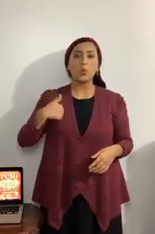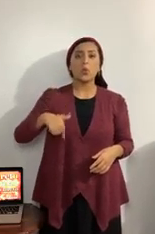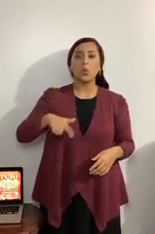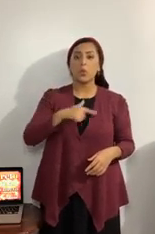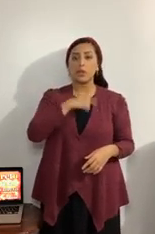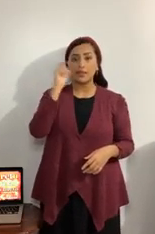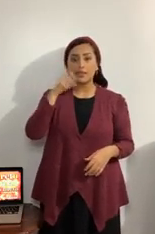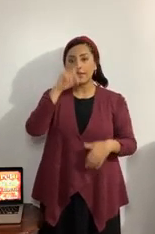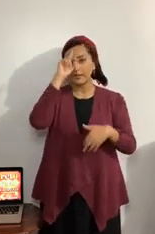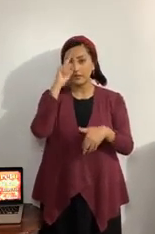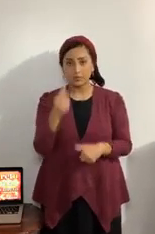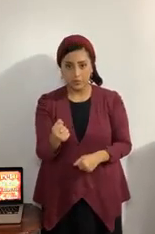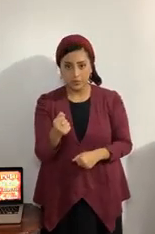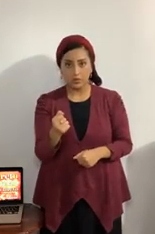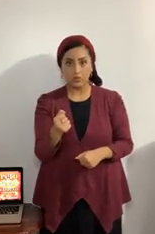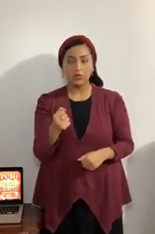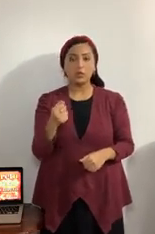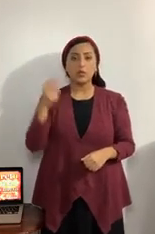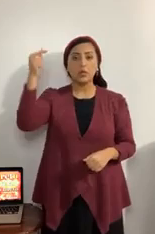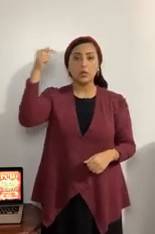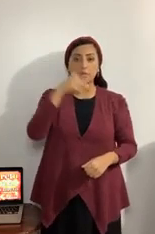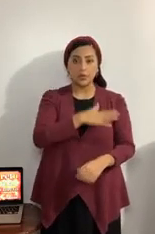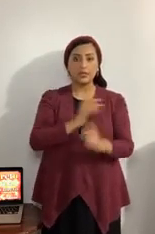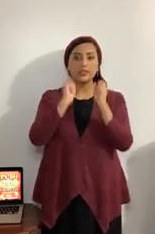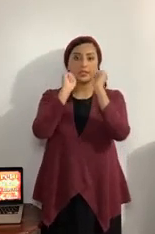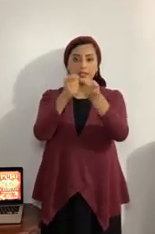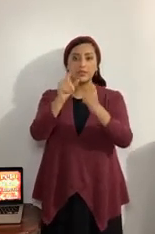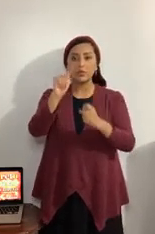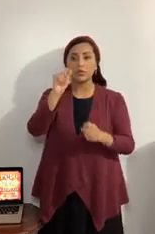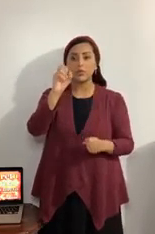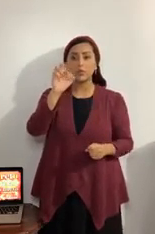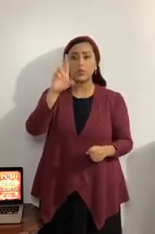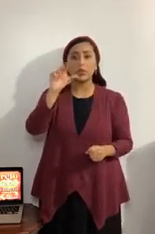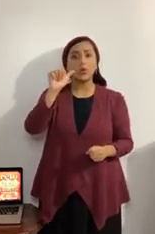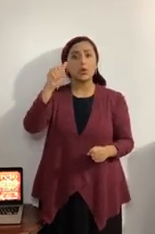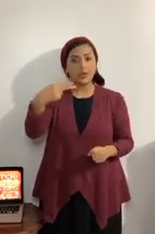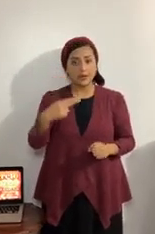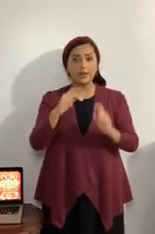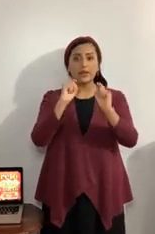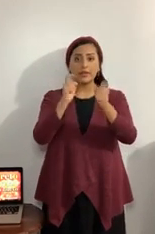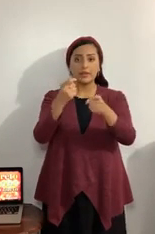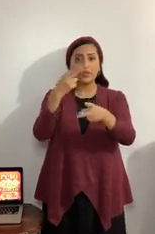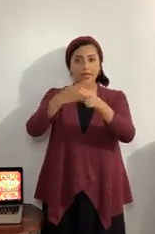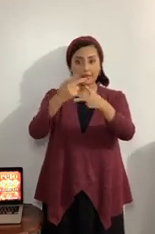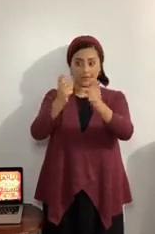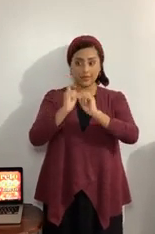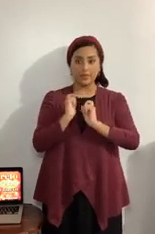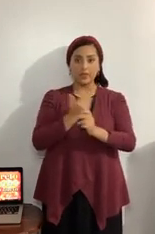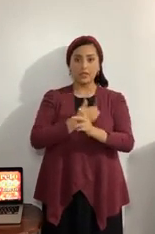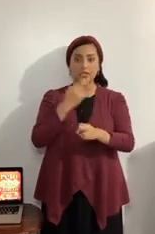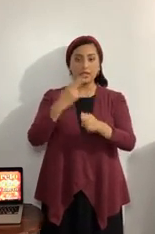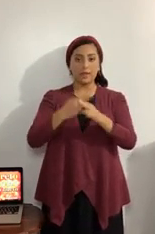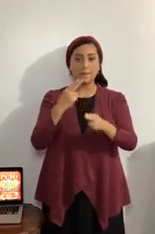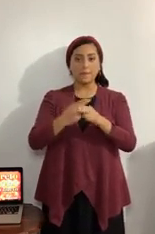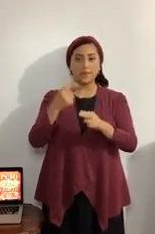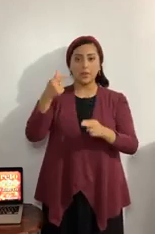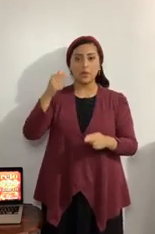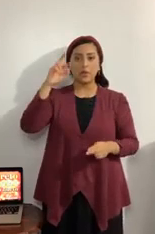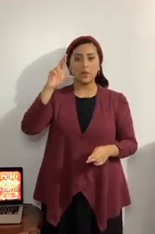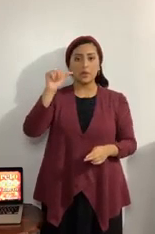tomar. Por gracia te dio su Torah, por gracia te dio los nombres, nos dio los nombres, por gracia. Pero ¿qué es gracia? Ya lo